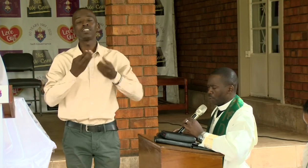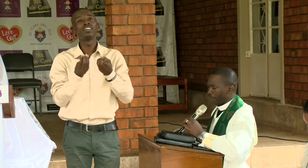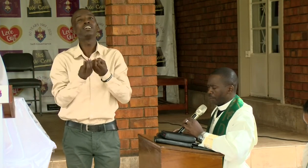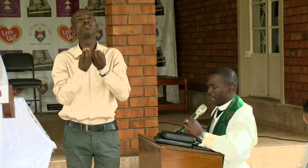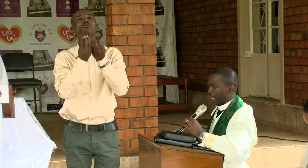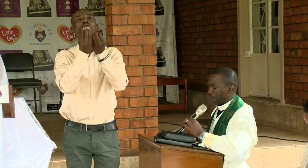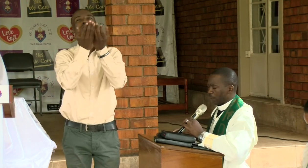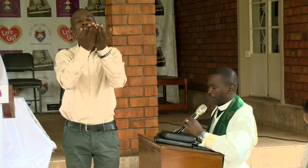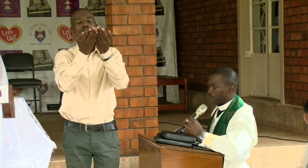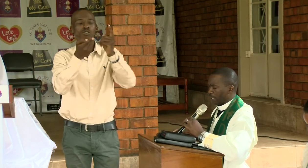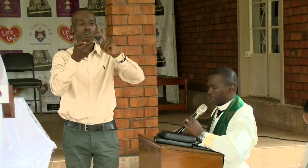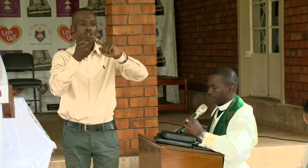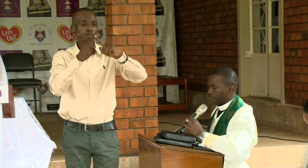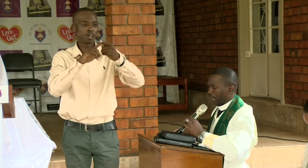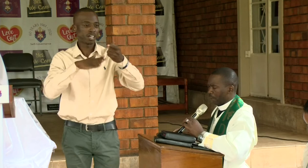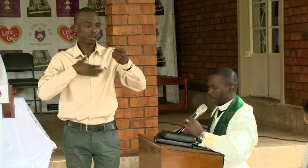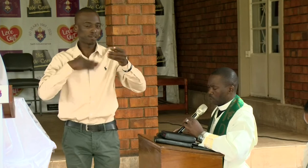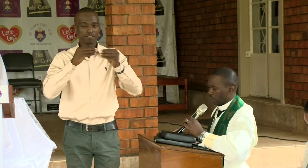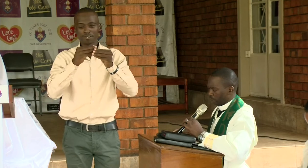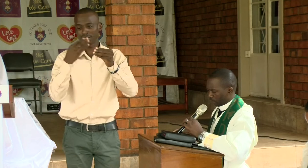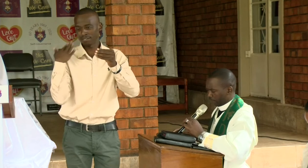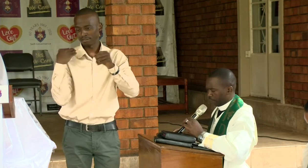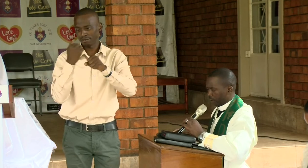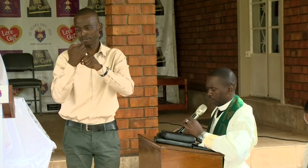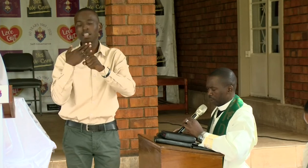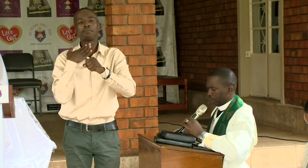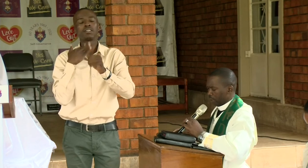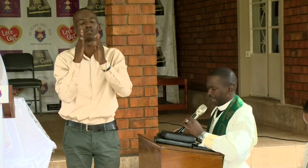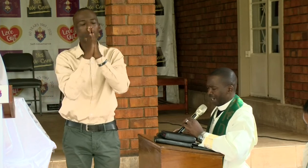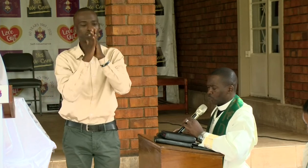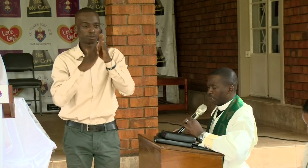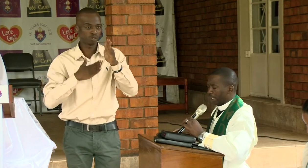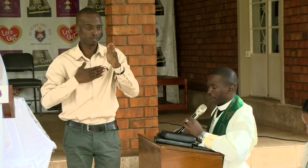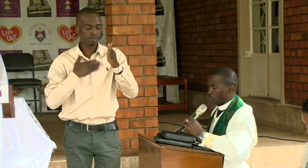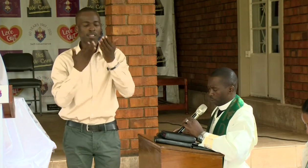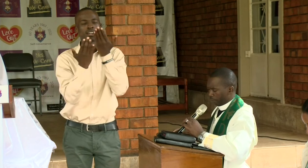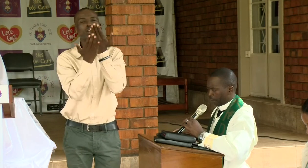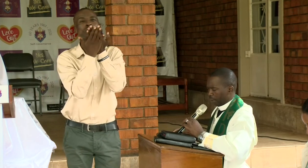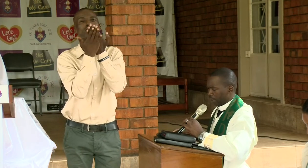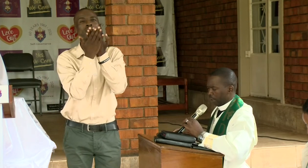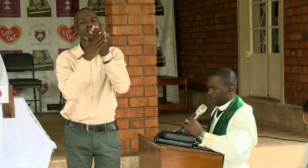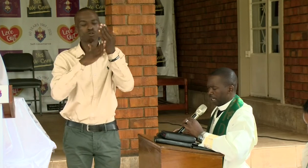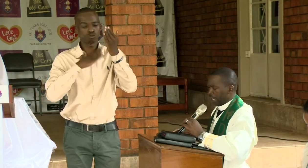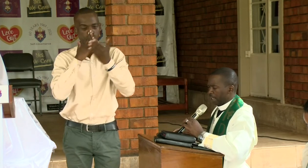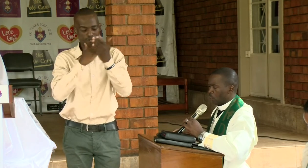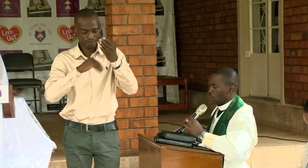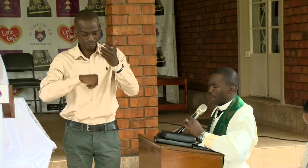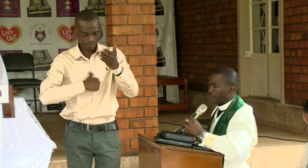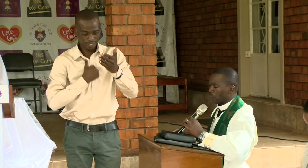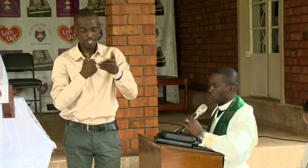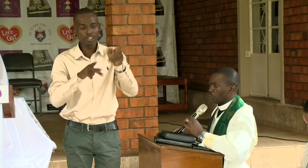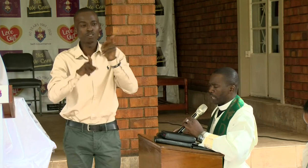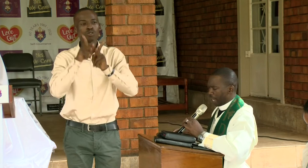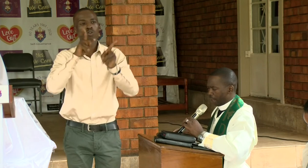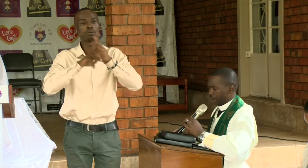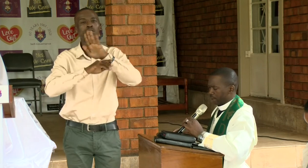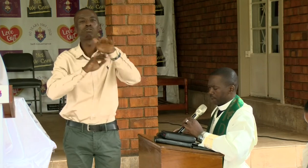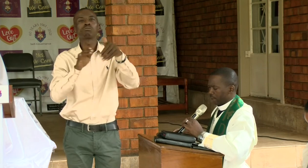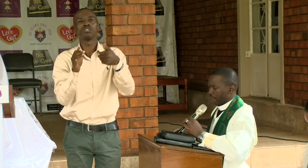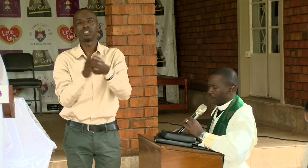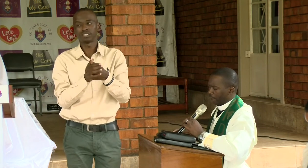tuwaayo baganda baffe ne bannyinaffe abeetaaga okusaba kwaffe nga twegeera ku lwaffe ne ku lw'abantu